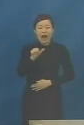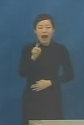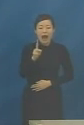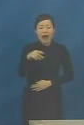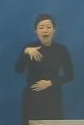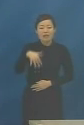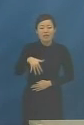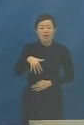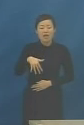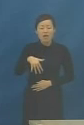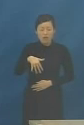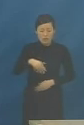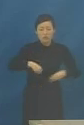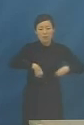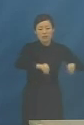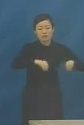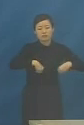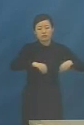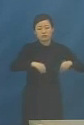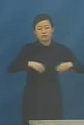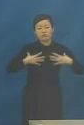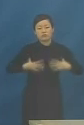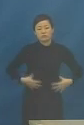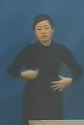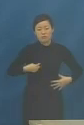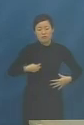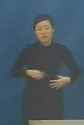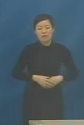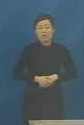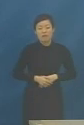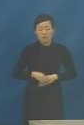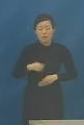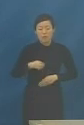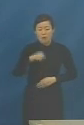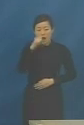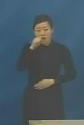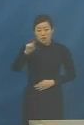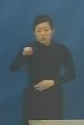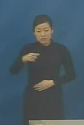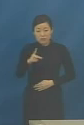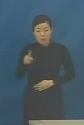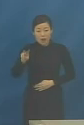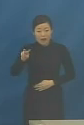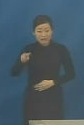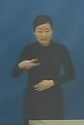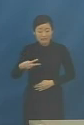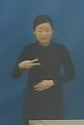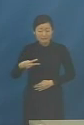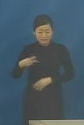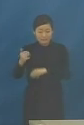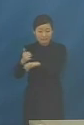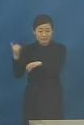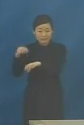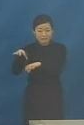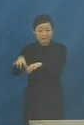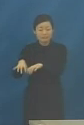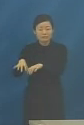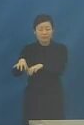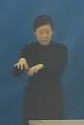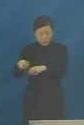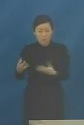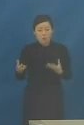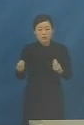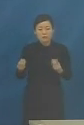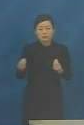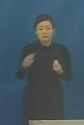茜染めはこれは吉野ケ里遺跡でも見つかっています何らかの草木染めがあったと考えておかしくないだろう